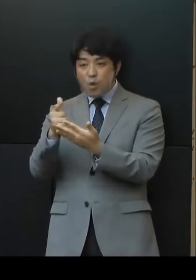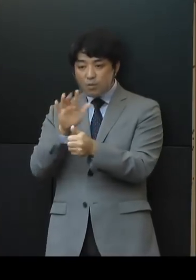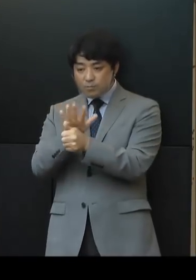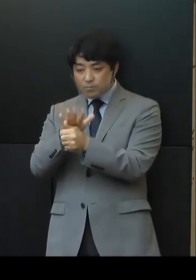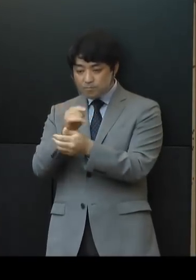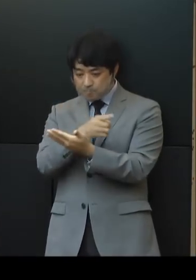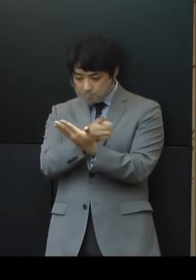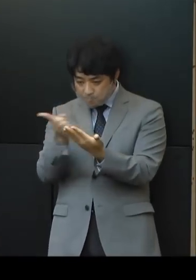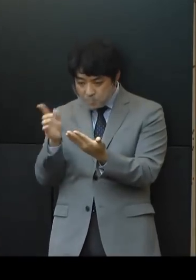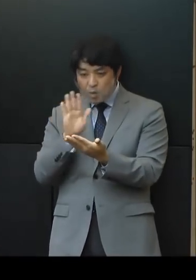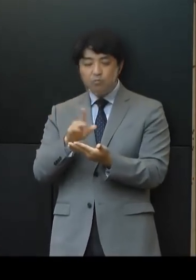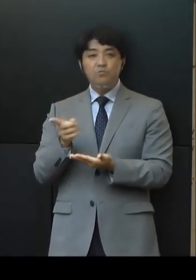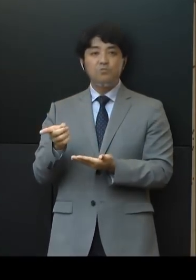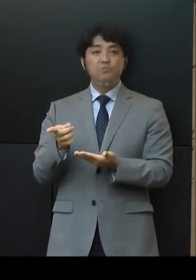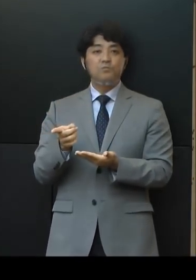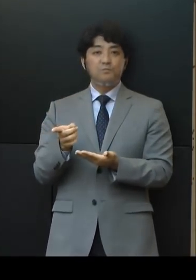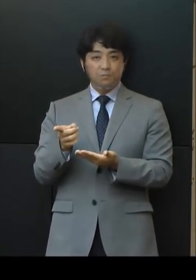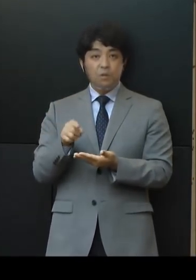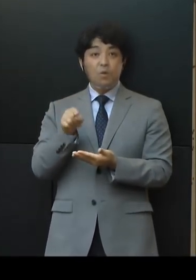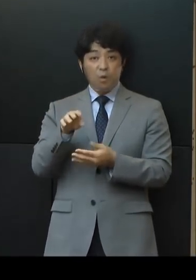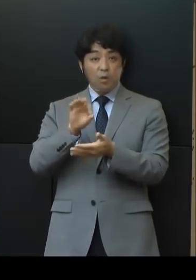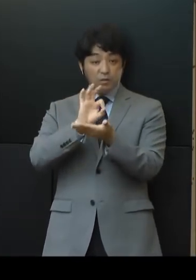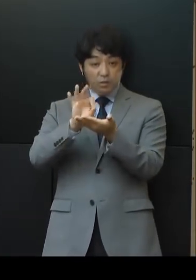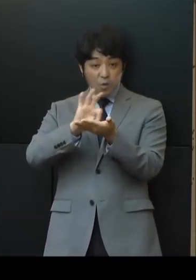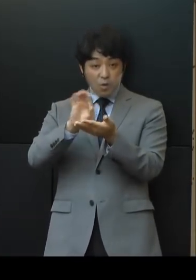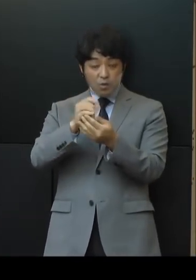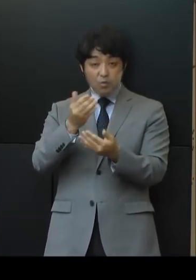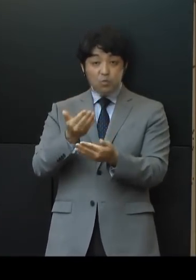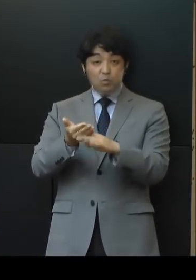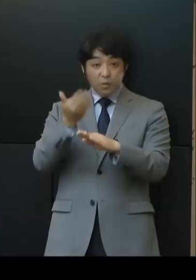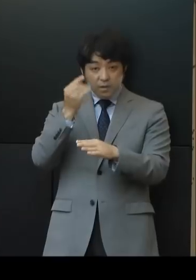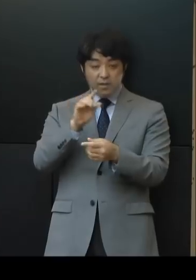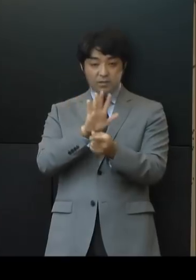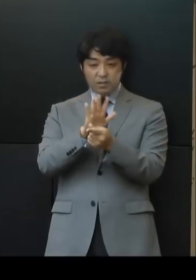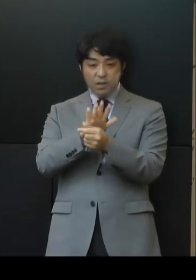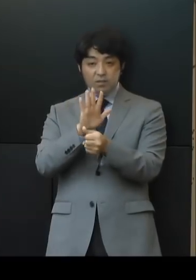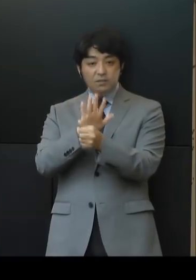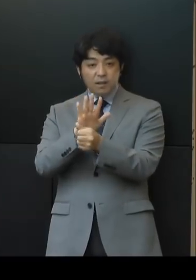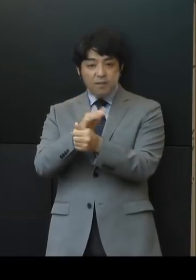然活用することができます。そういうことをやはり重ねていって、支援の、